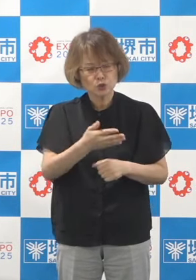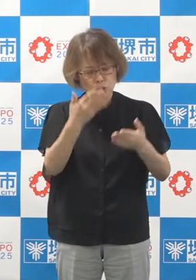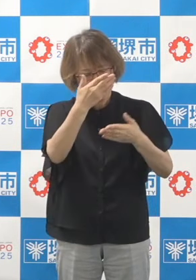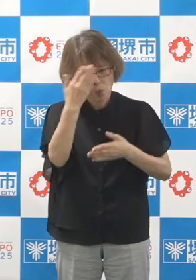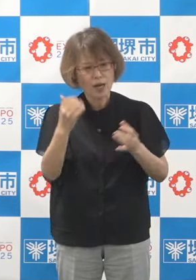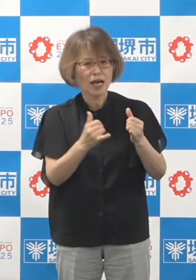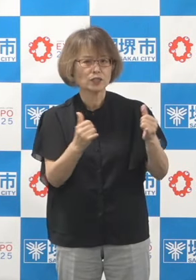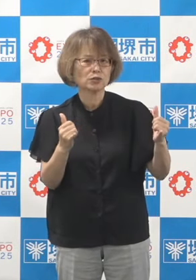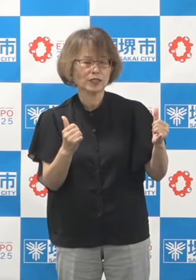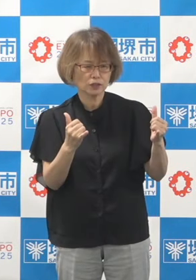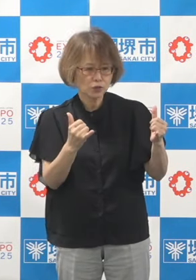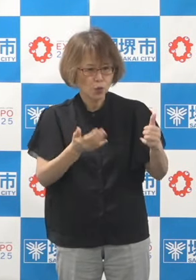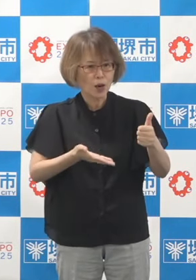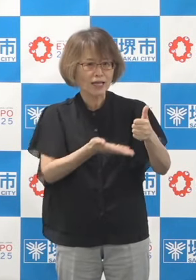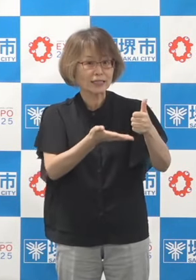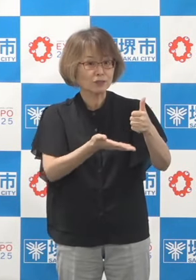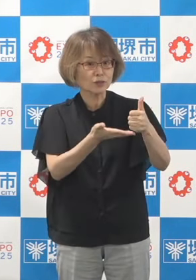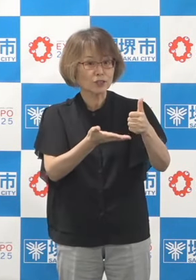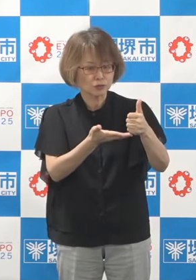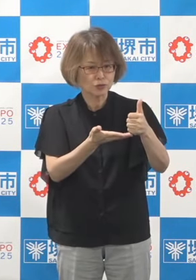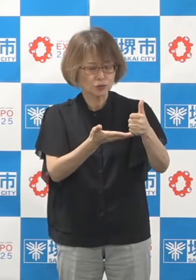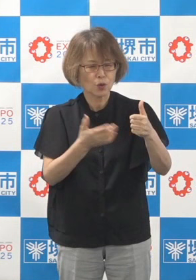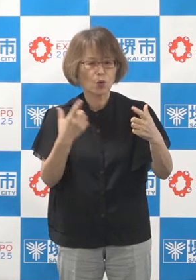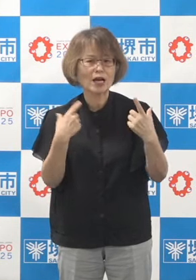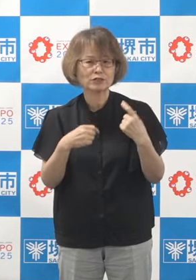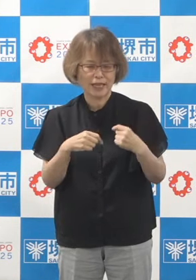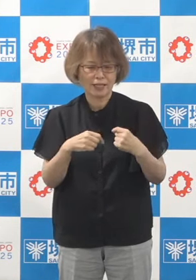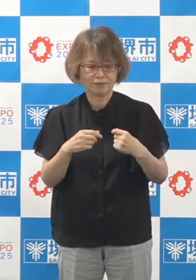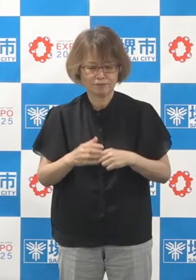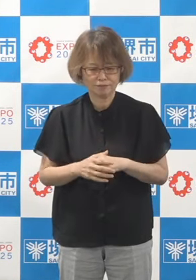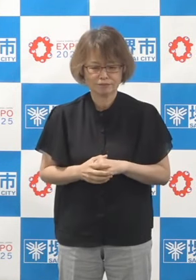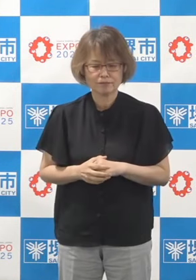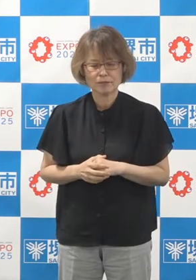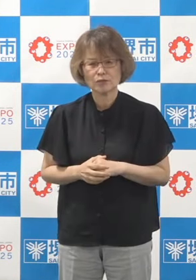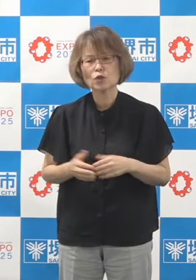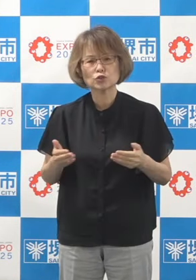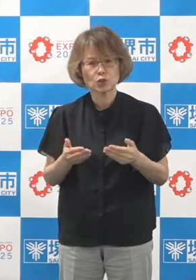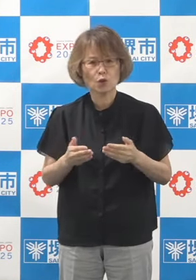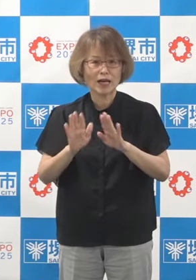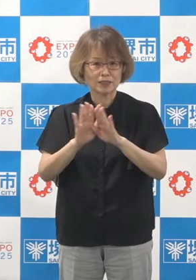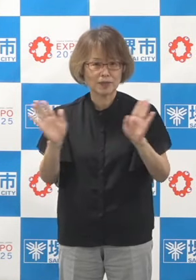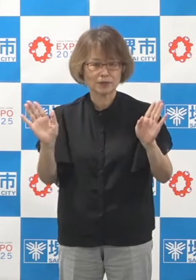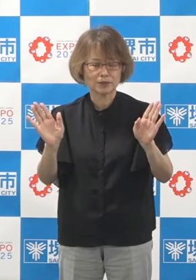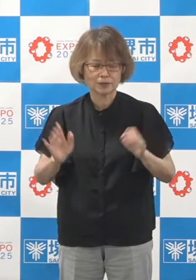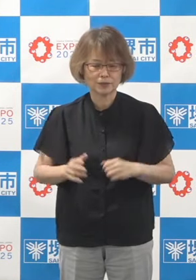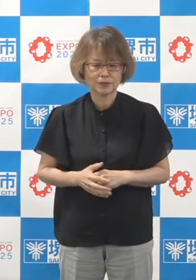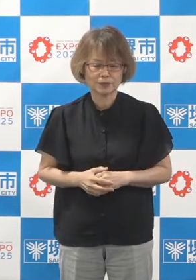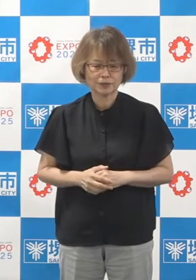生を対象とした堺大空襲次世代の語り部育成事業を行います。